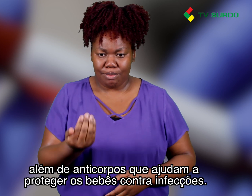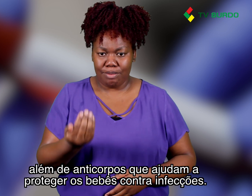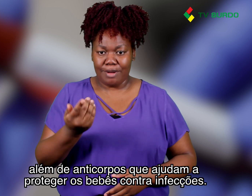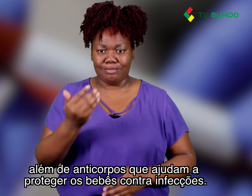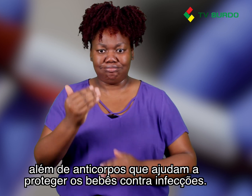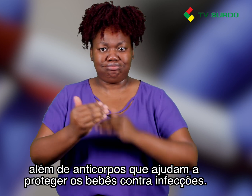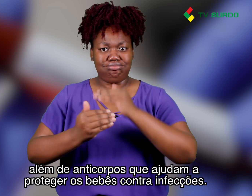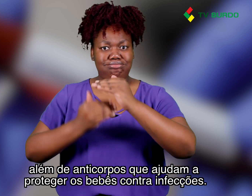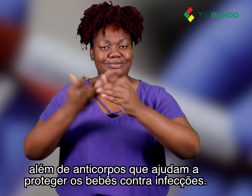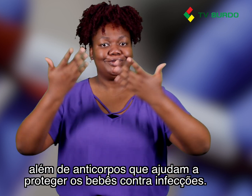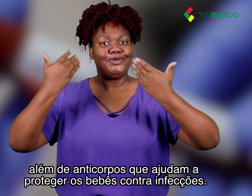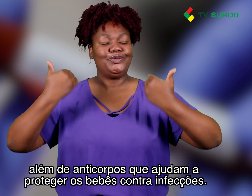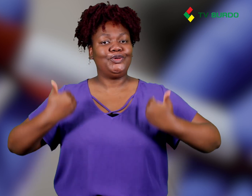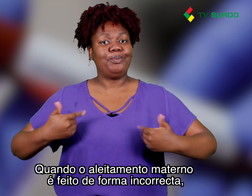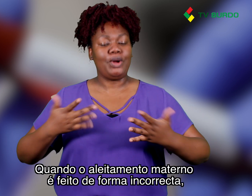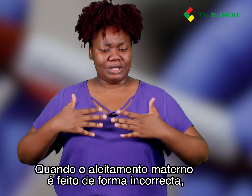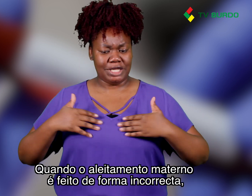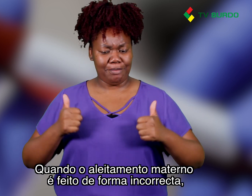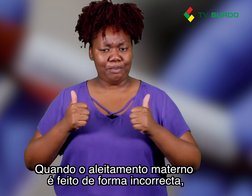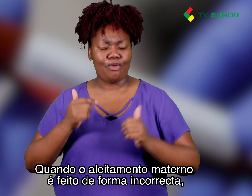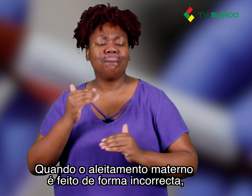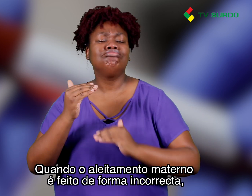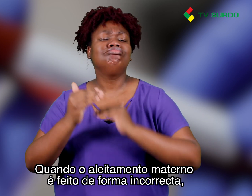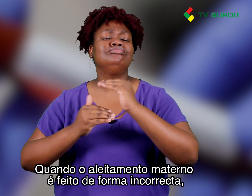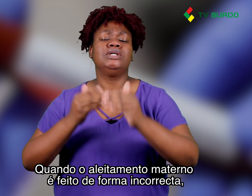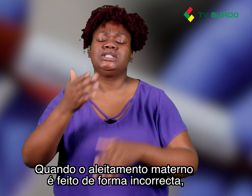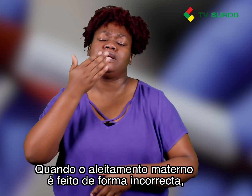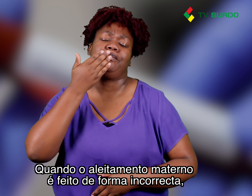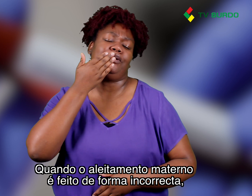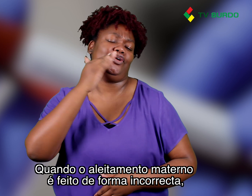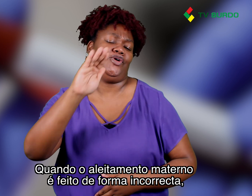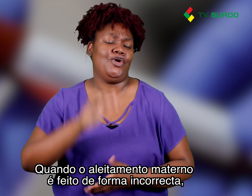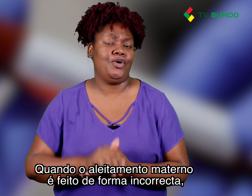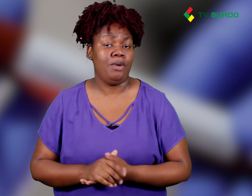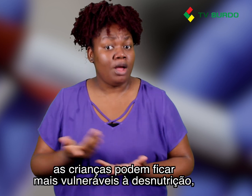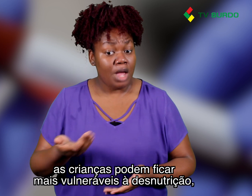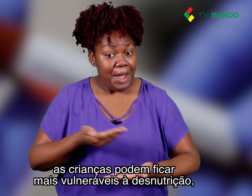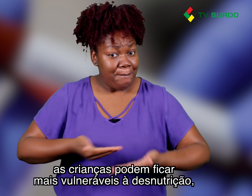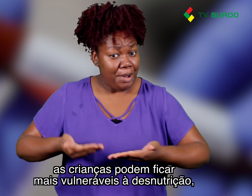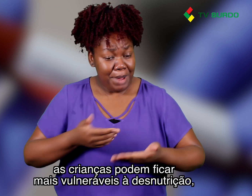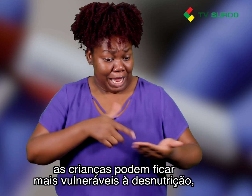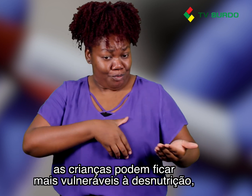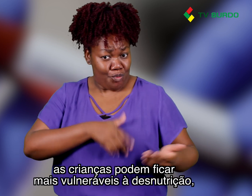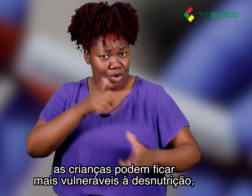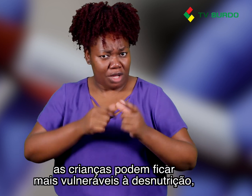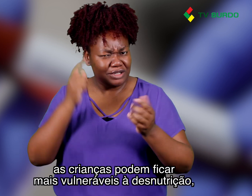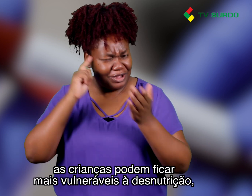proteger os bebês contra infecções. Quando o aleitamento materno é feito de forma incorreta, as crianças podem ficar mais